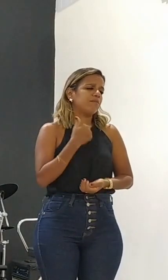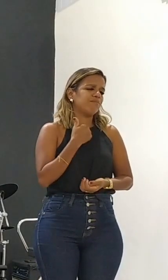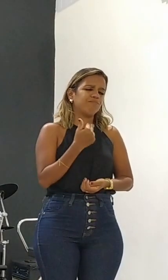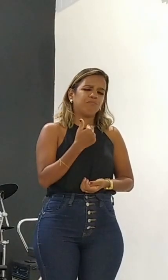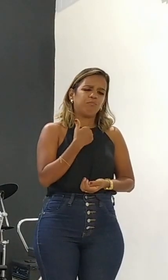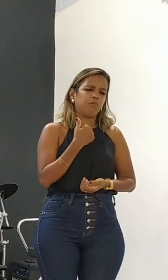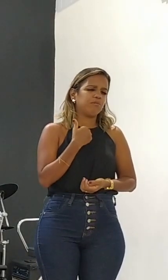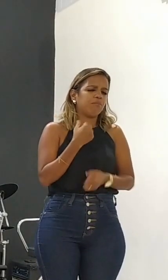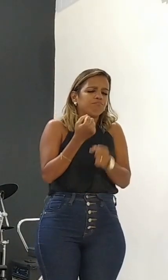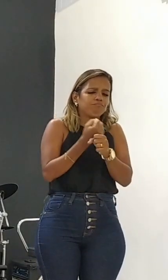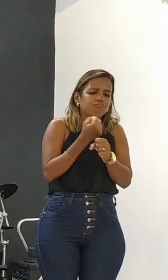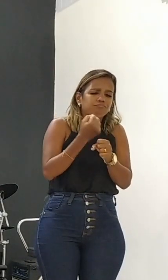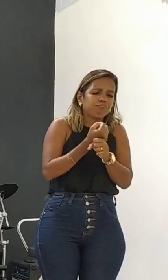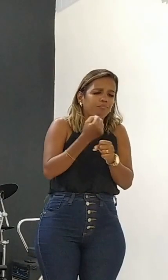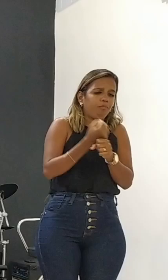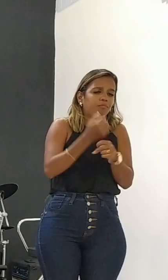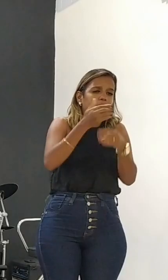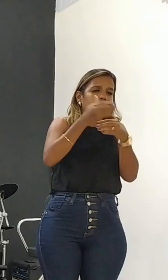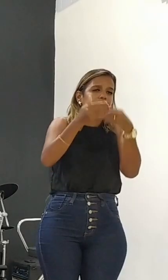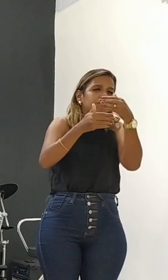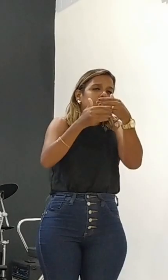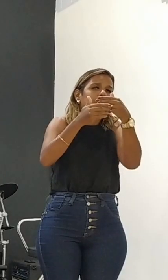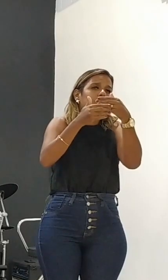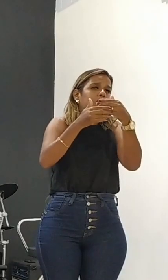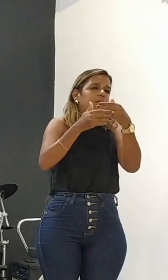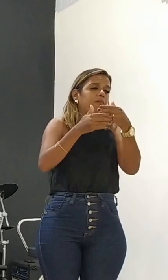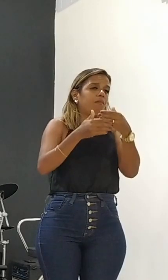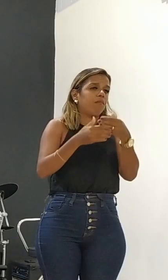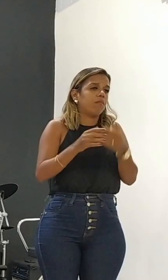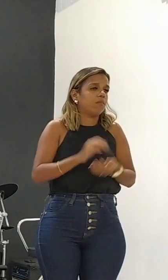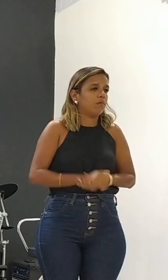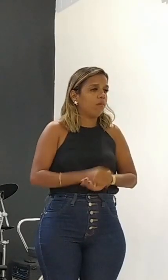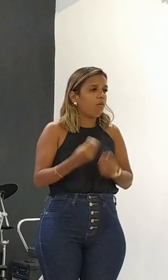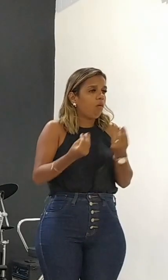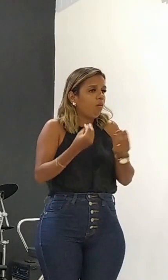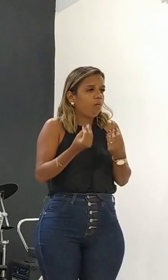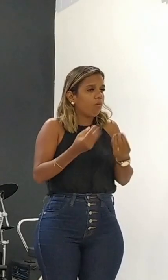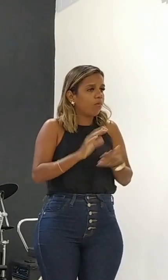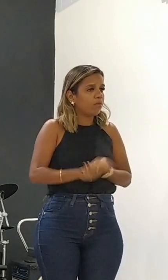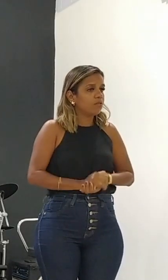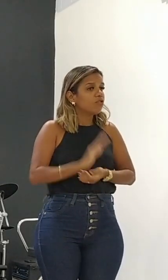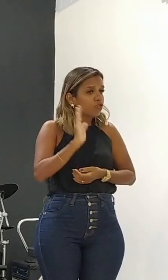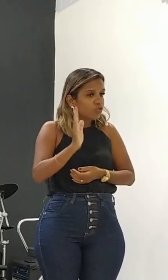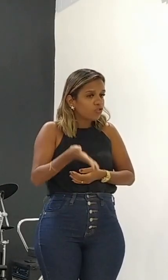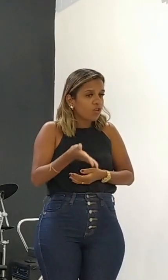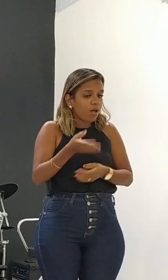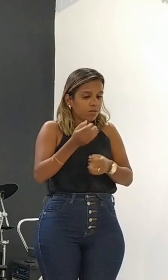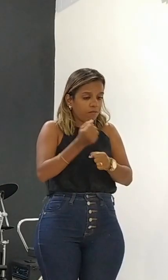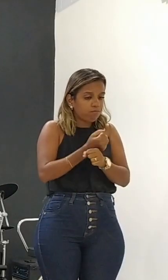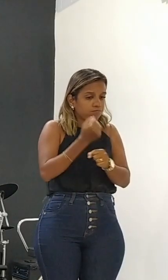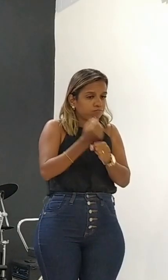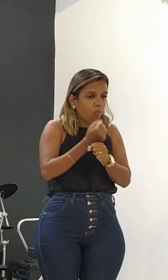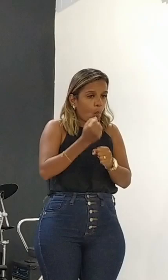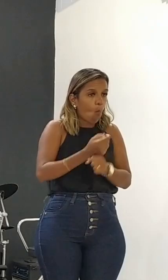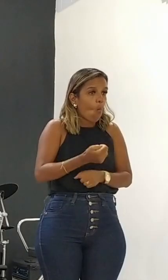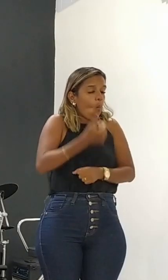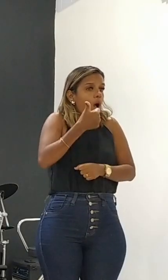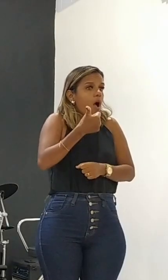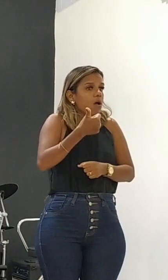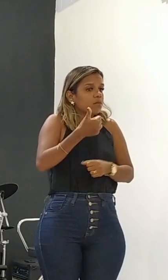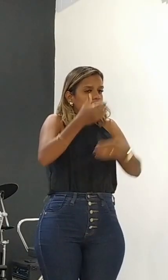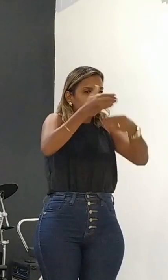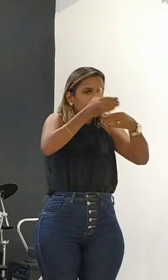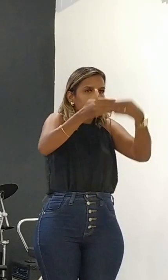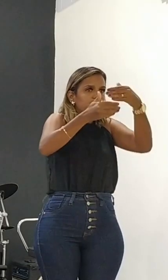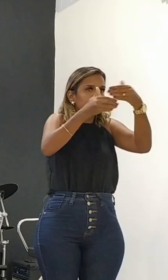poderemos edificar o muro. Como não poderemos? Já está edificado até a metade, as brechas já